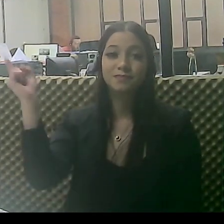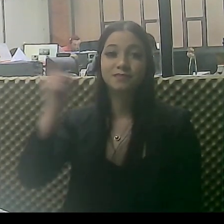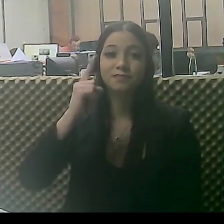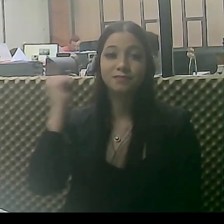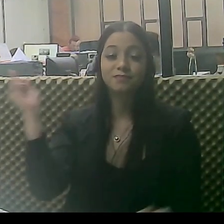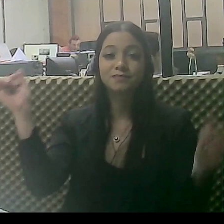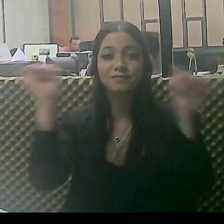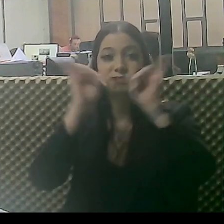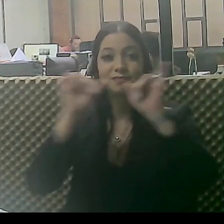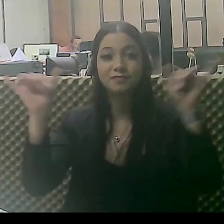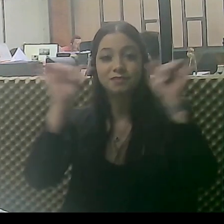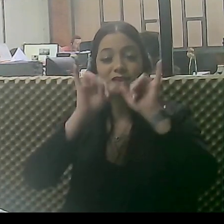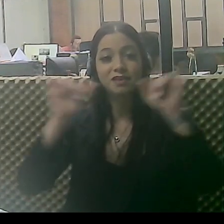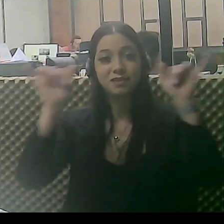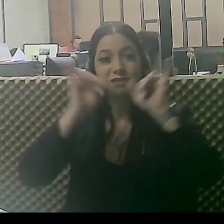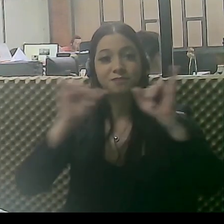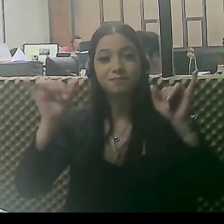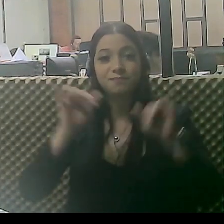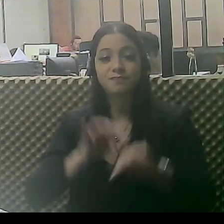Giro de